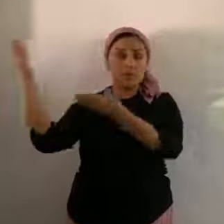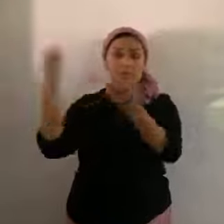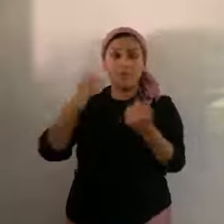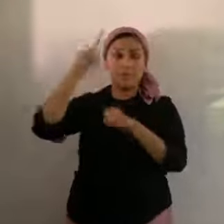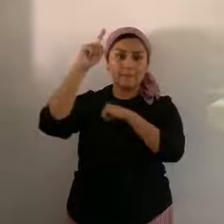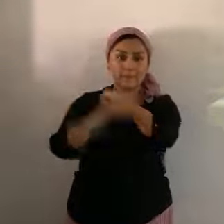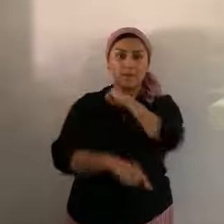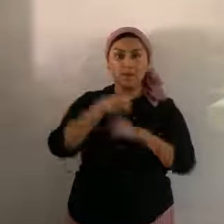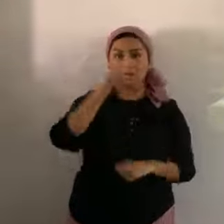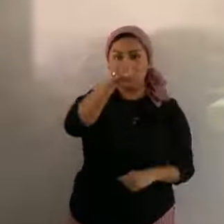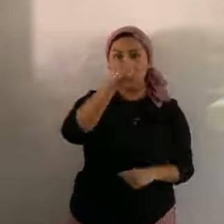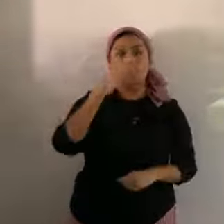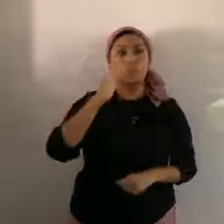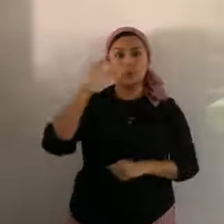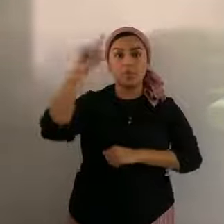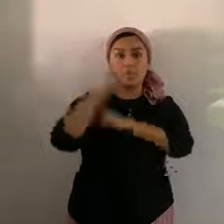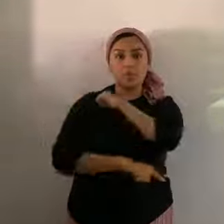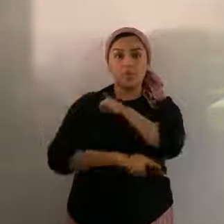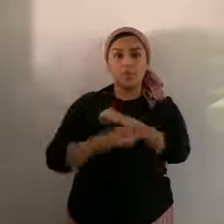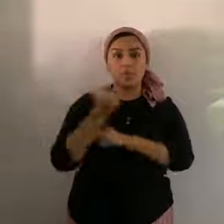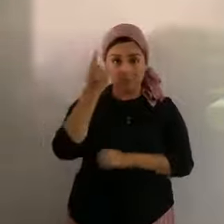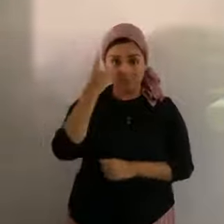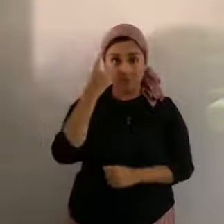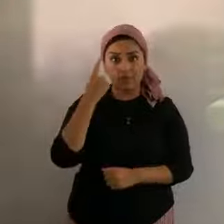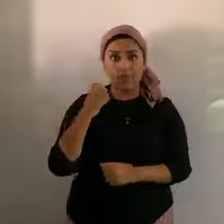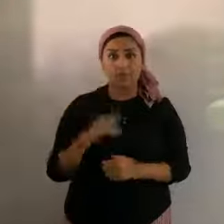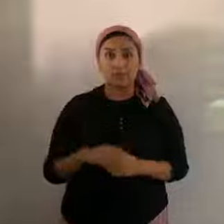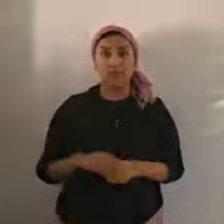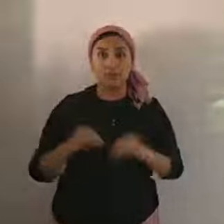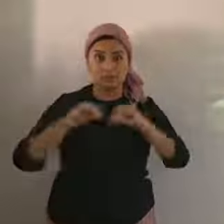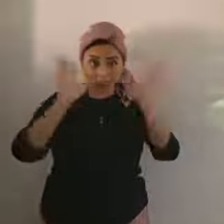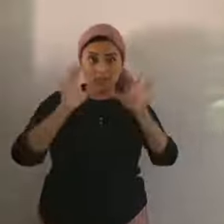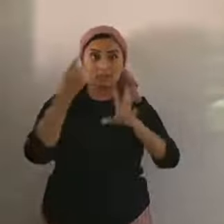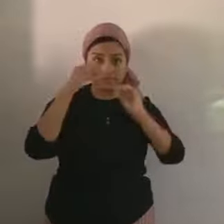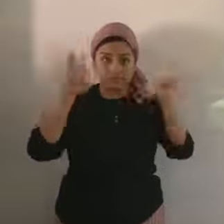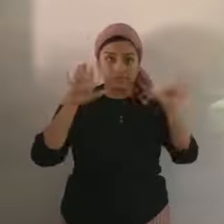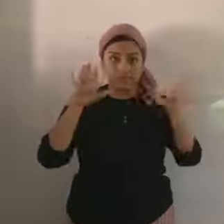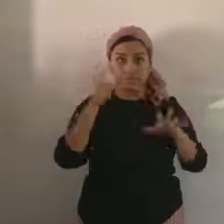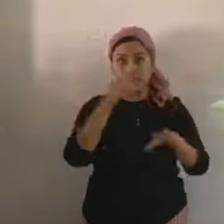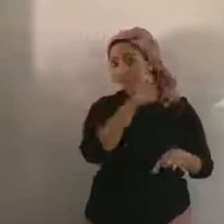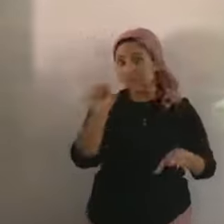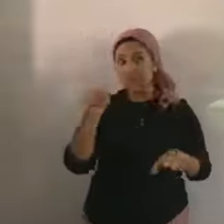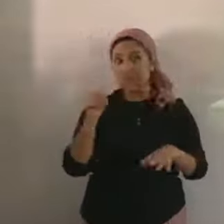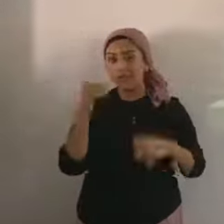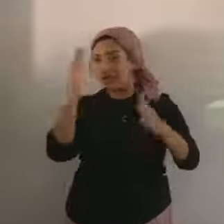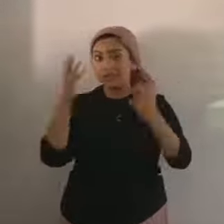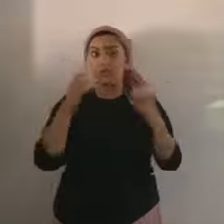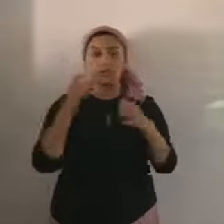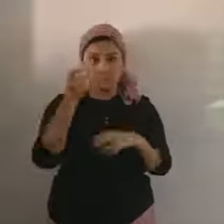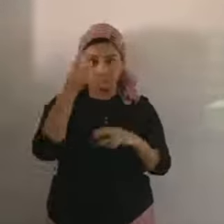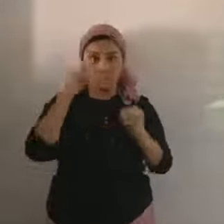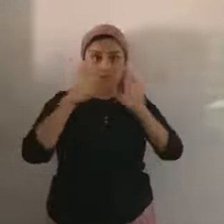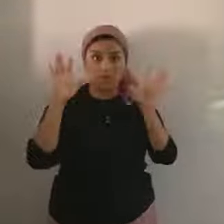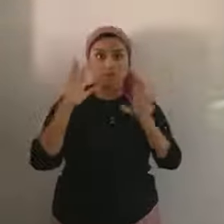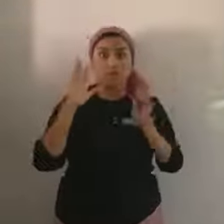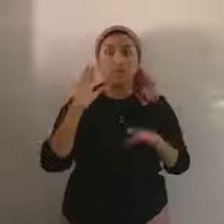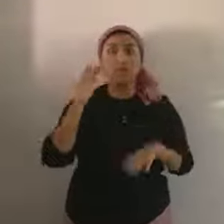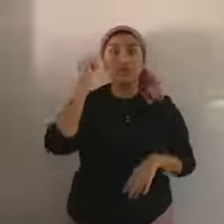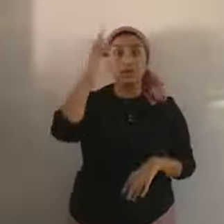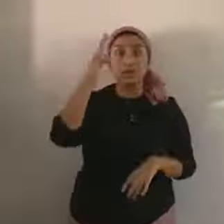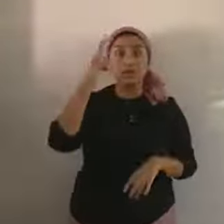juicio sobre tu cabeza. No sé si se entienda claramente, ¿verdad? ¿O hay alguna duda? No, el Eterno se